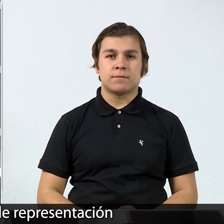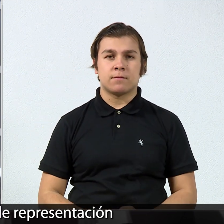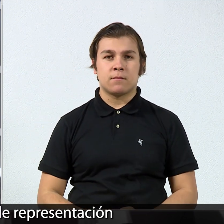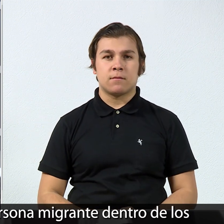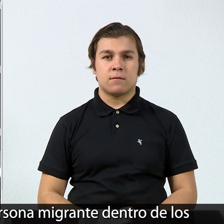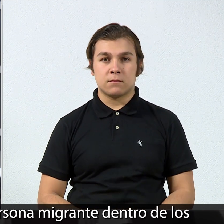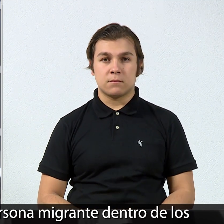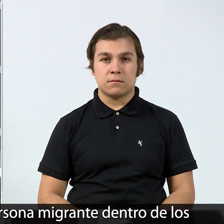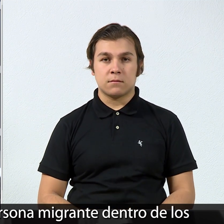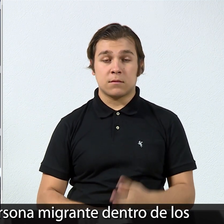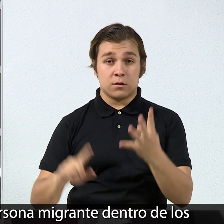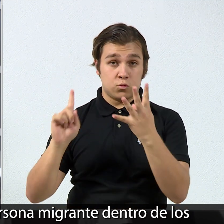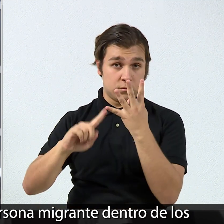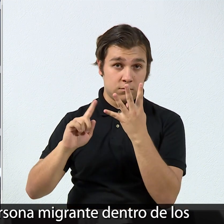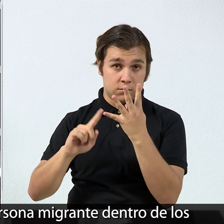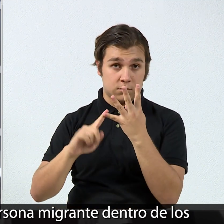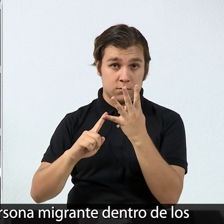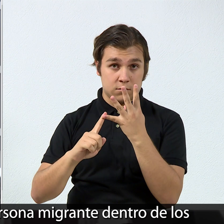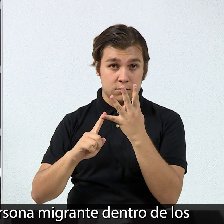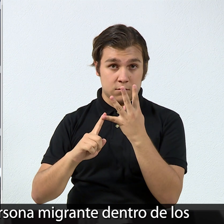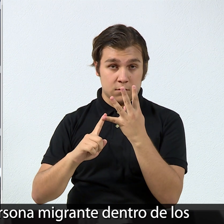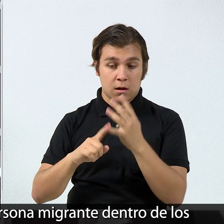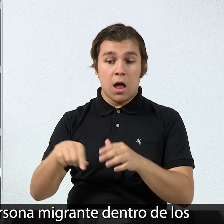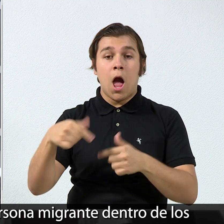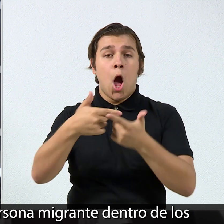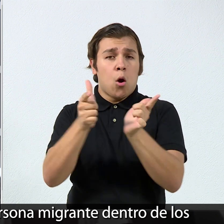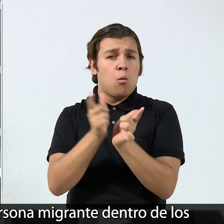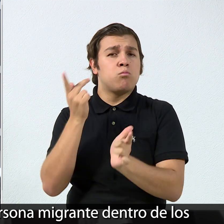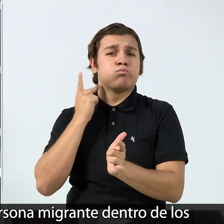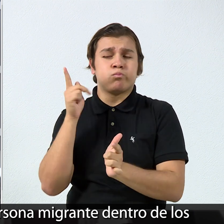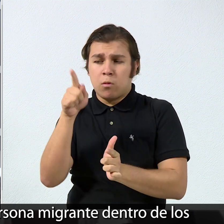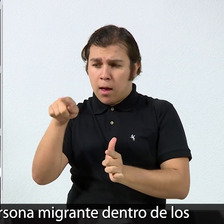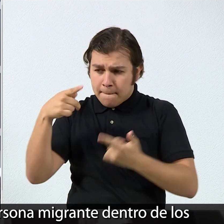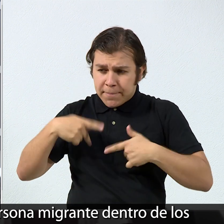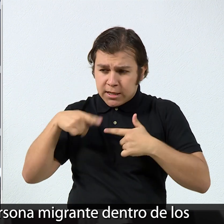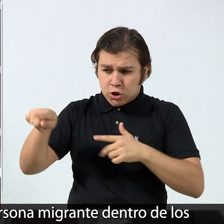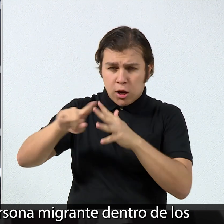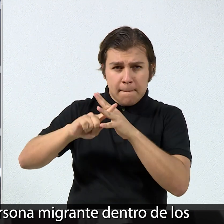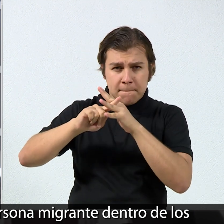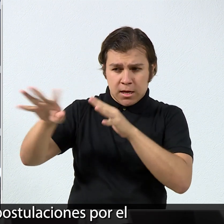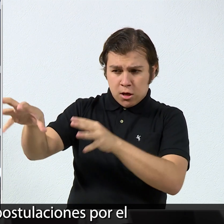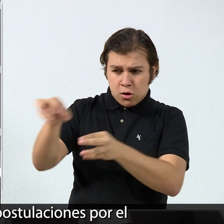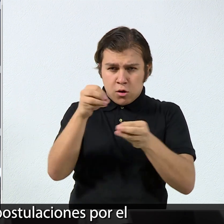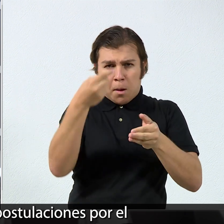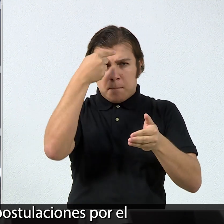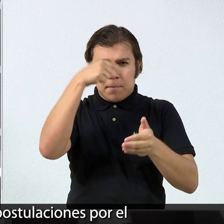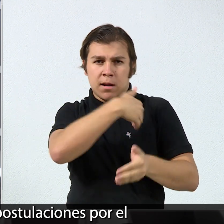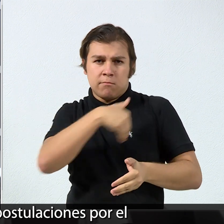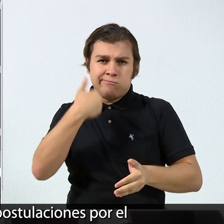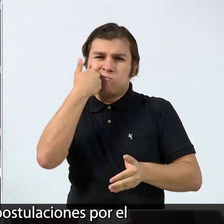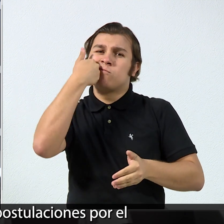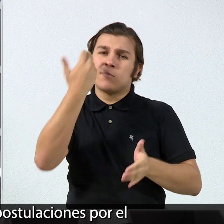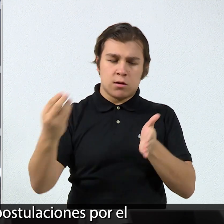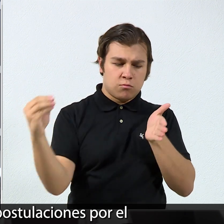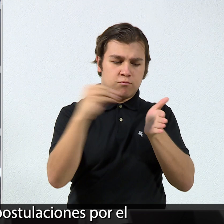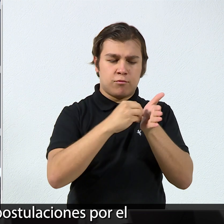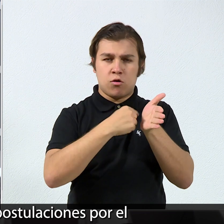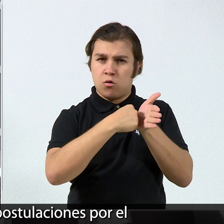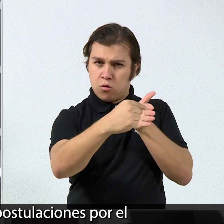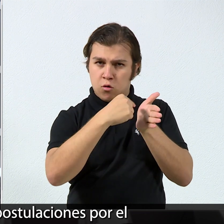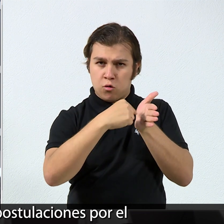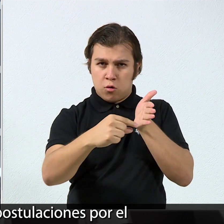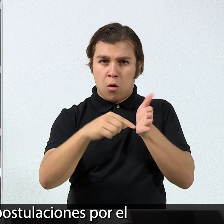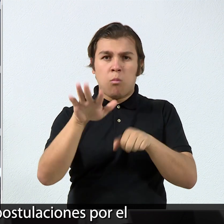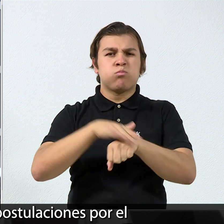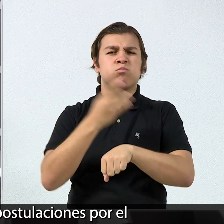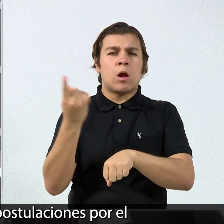proporcional. Cuarto, postular al menos una persona migrante dentro de los primeros 10 lugares de la totalidad de postulaciones